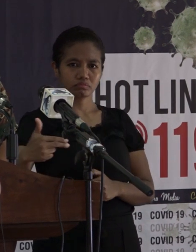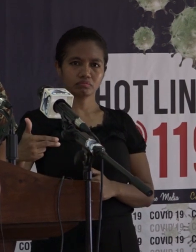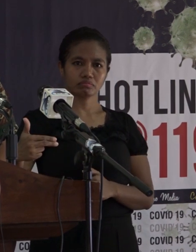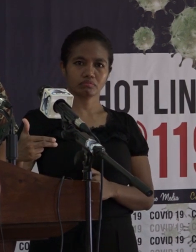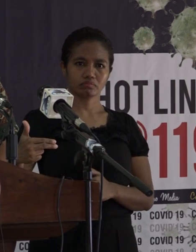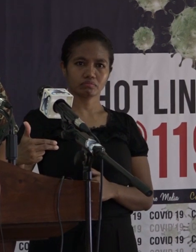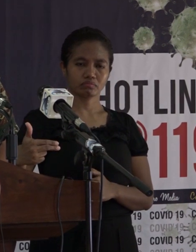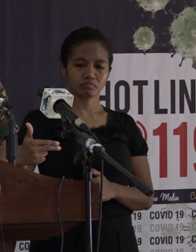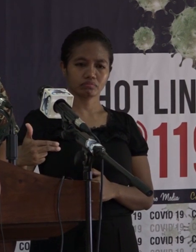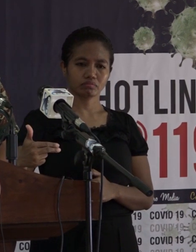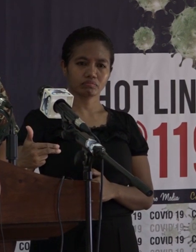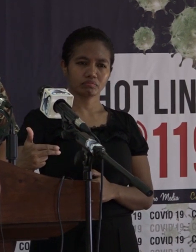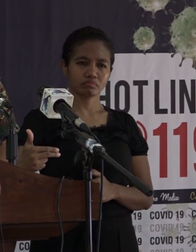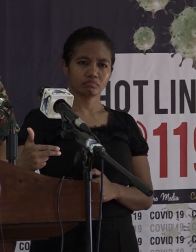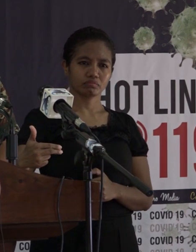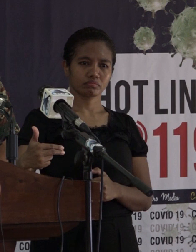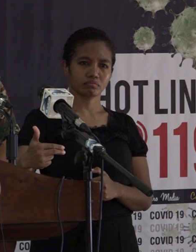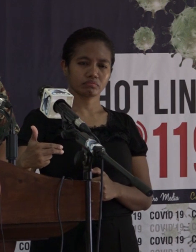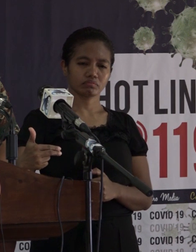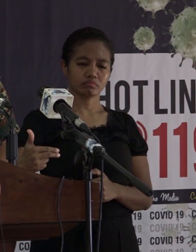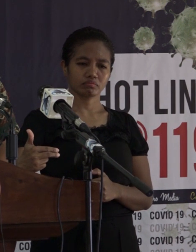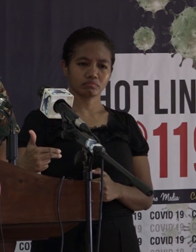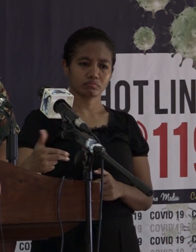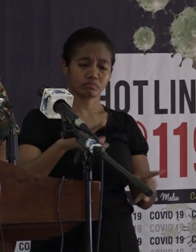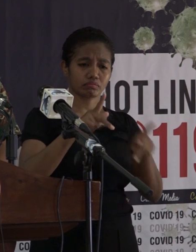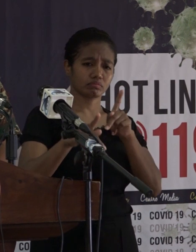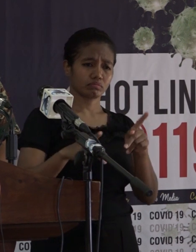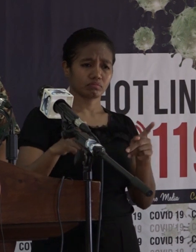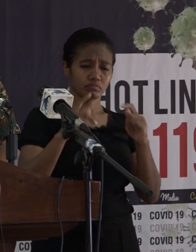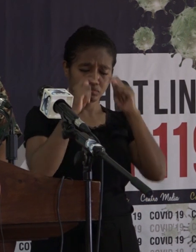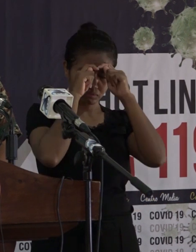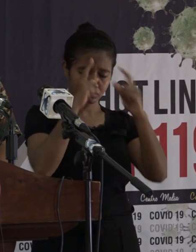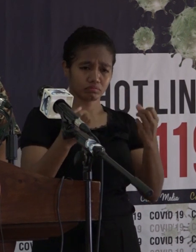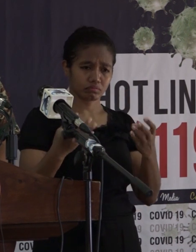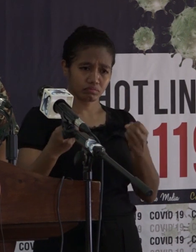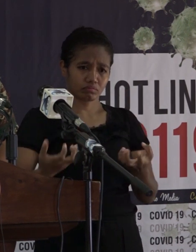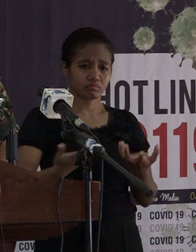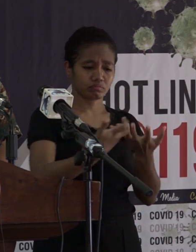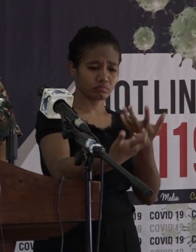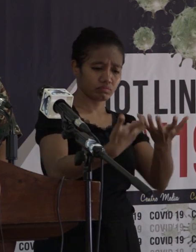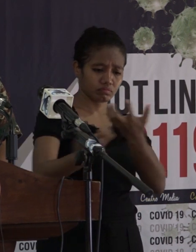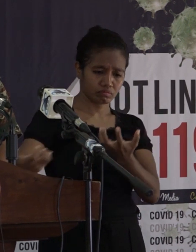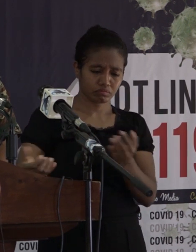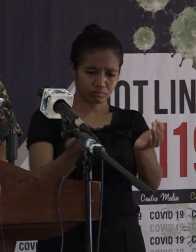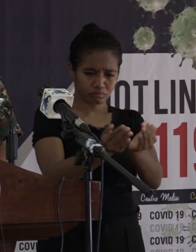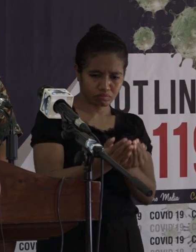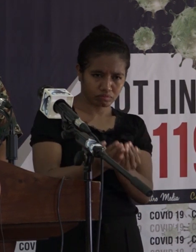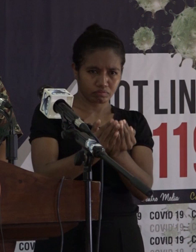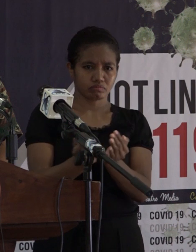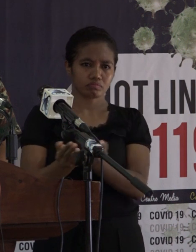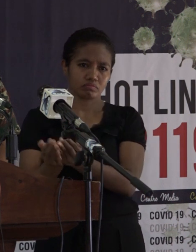Sinida, também de 2 de abril. O Ro New Glory, o Surabaya, Indonésia, o Kuru